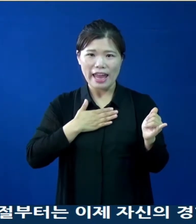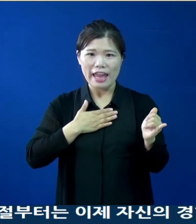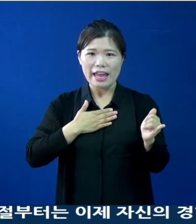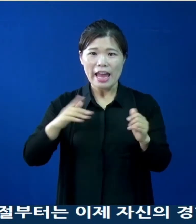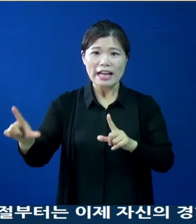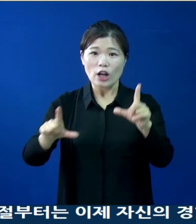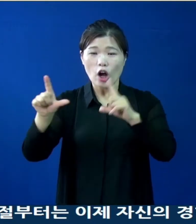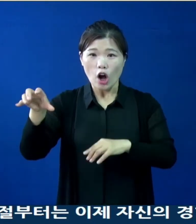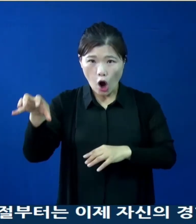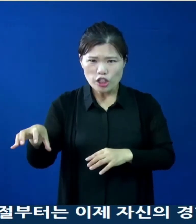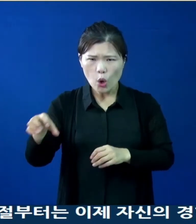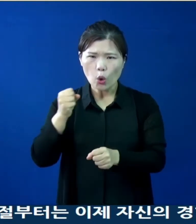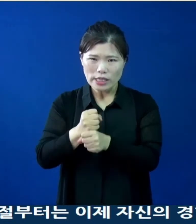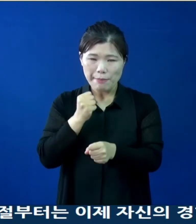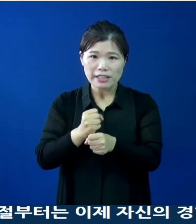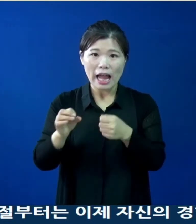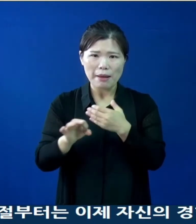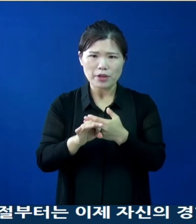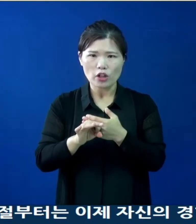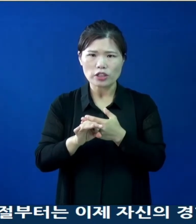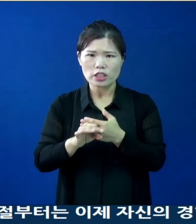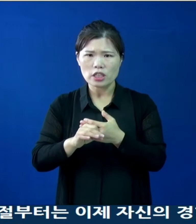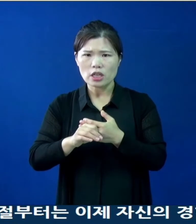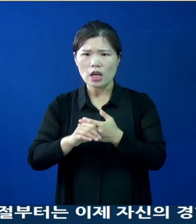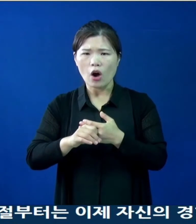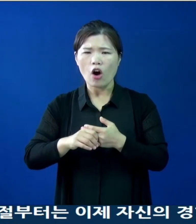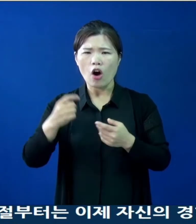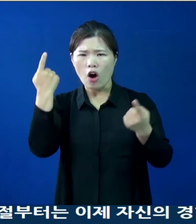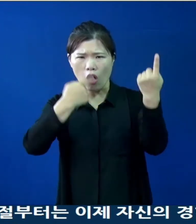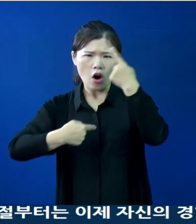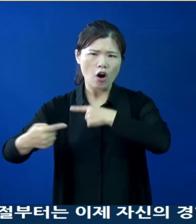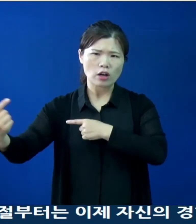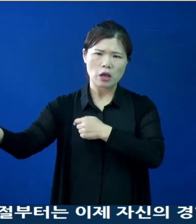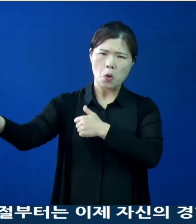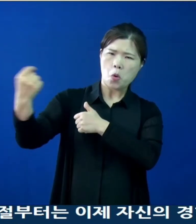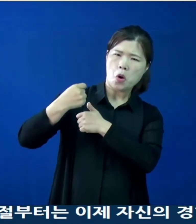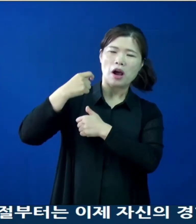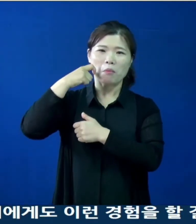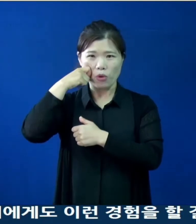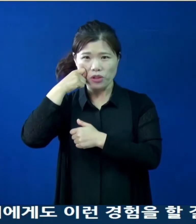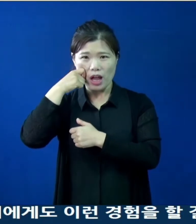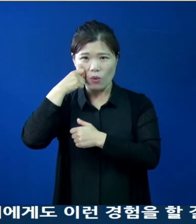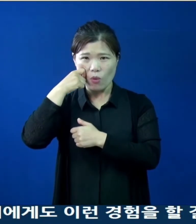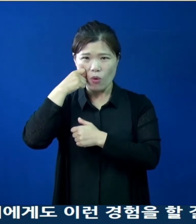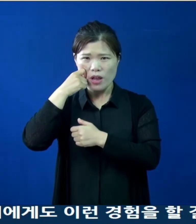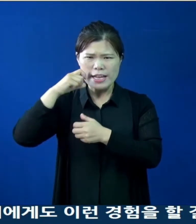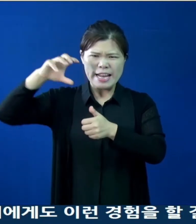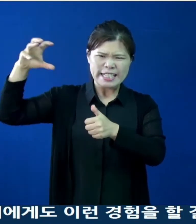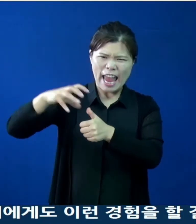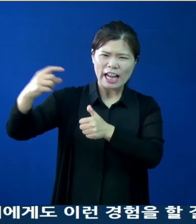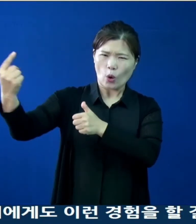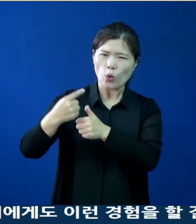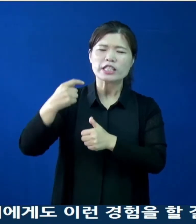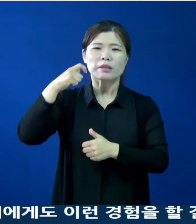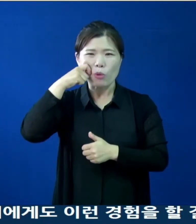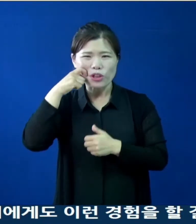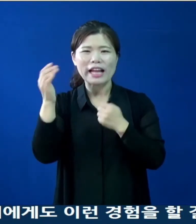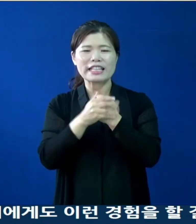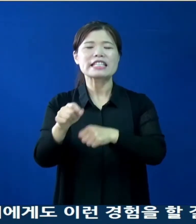삼는다면 화가 내게 미치지 못하며 재앙이 내 장막에 가까이 오지 못하리니. 그러면서 또 다른 특별한 보호의